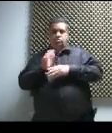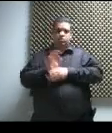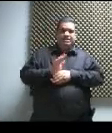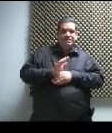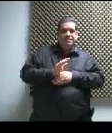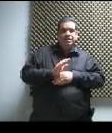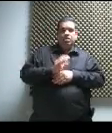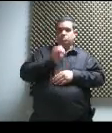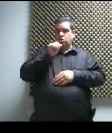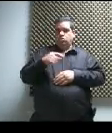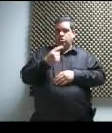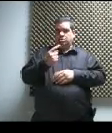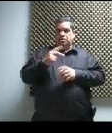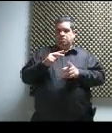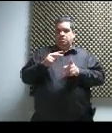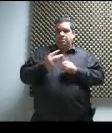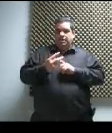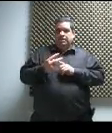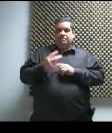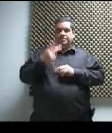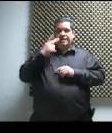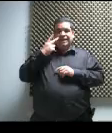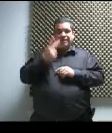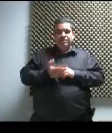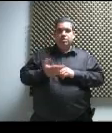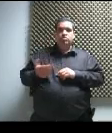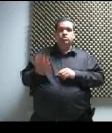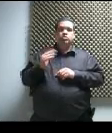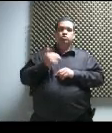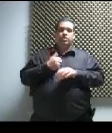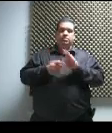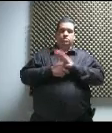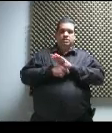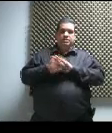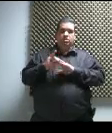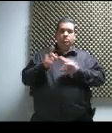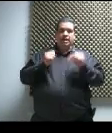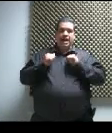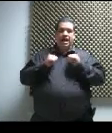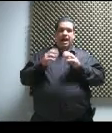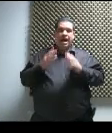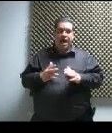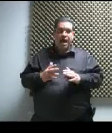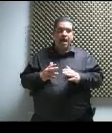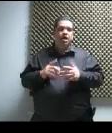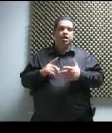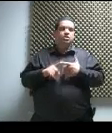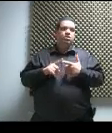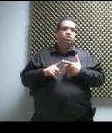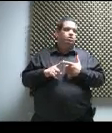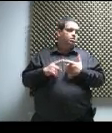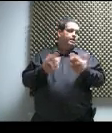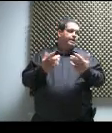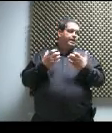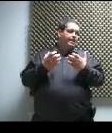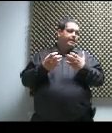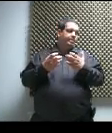Pero no solamente desde la perspectiva de la apreciación. Nosotros queremos desarrollar actores. Queremos desarrollar